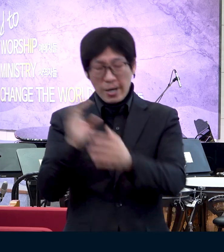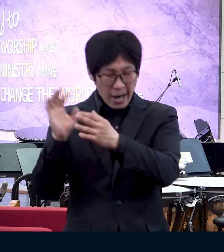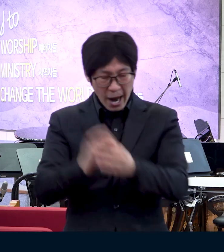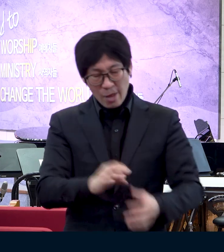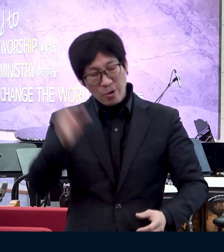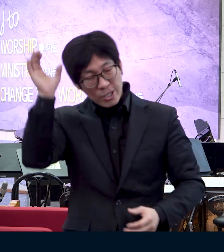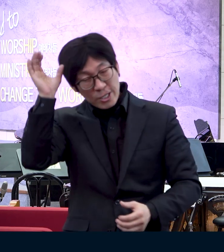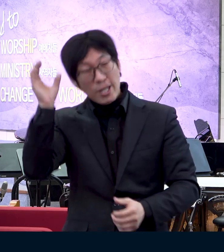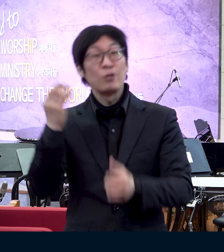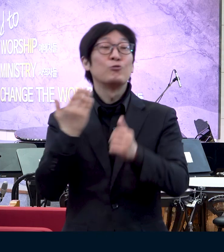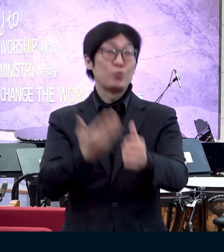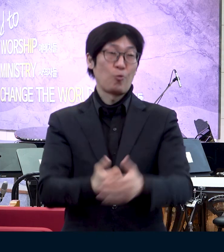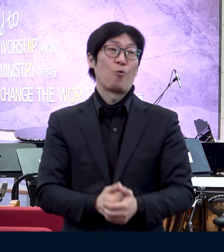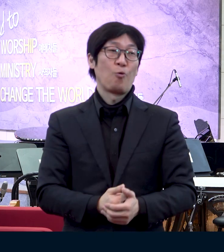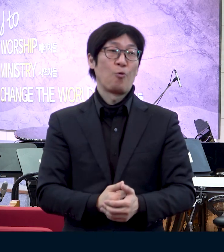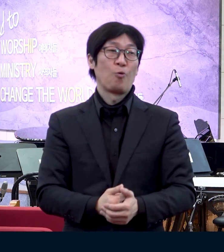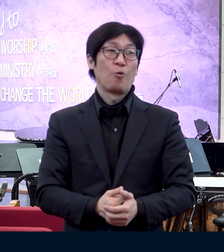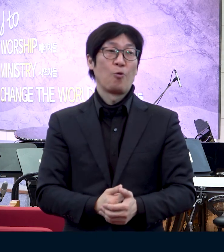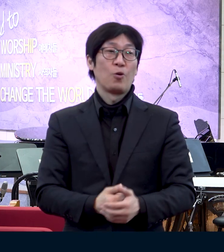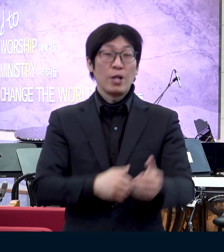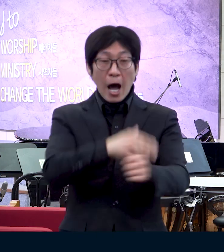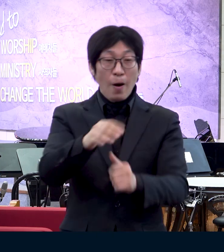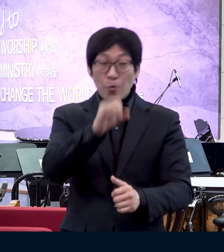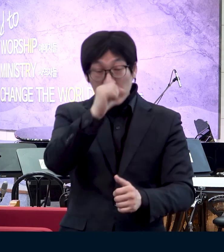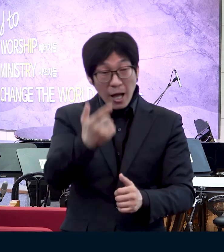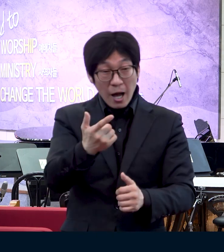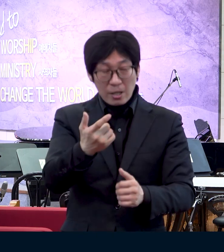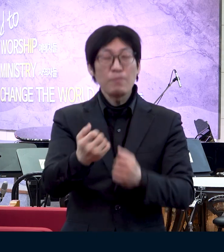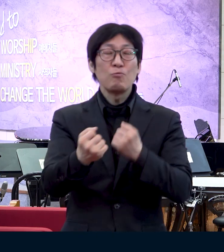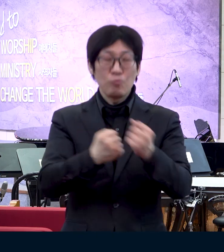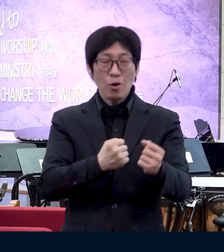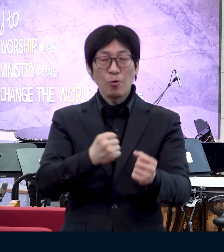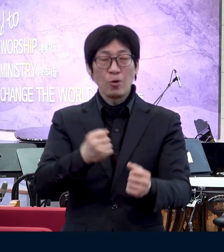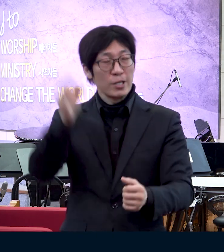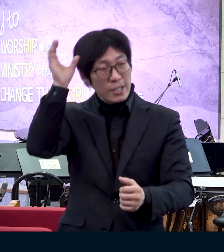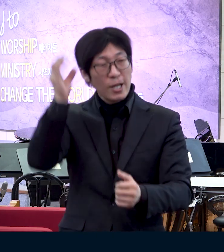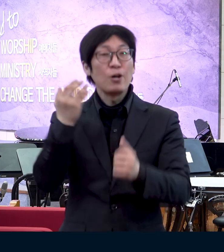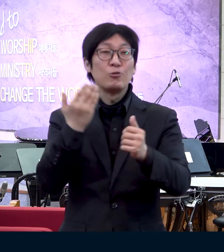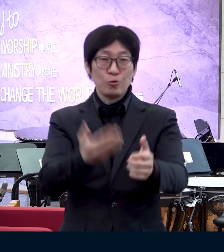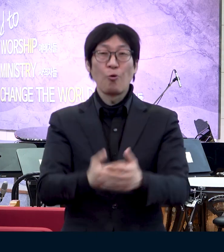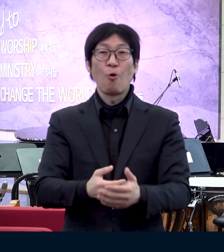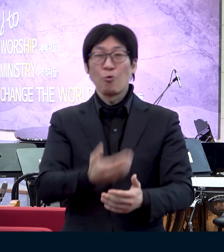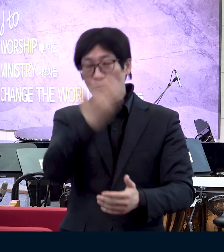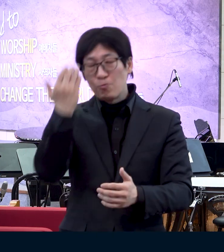것입니다. 상황이 아니어도 계속 꿈을 꾸고 기대하는 것이 정말 그게 최고의 미니스트리예요.